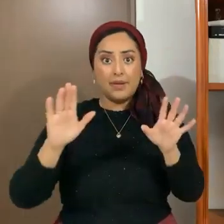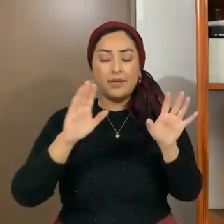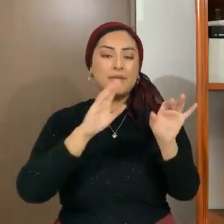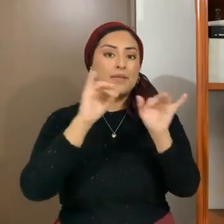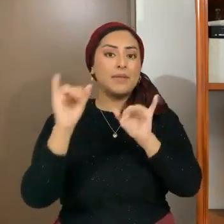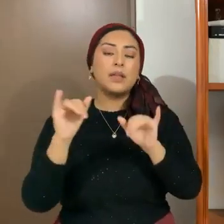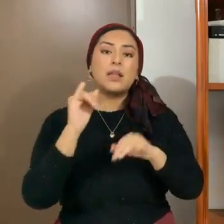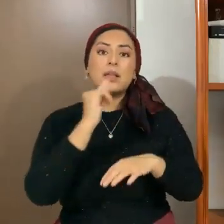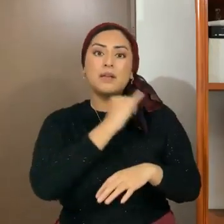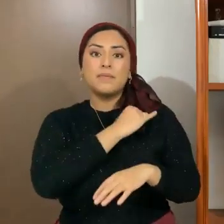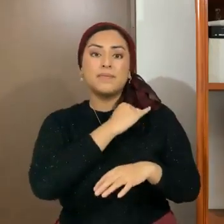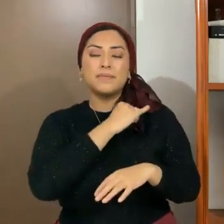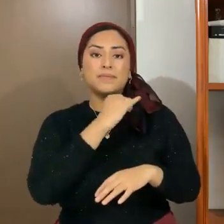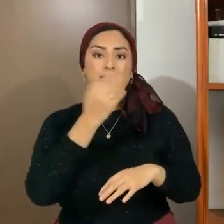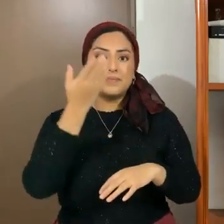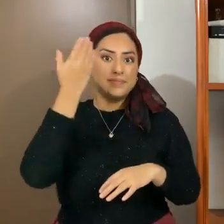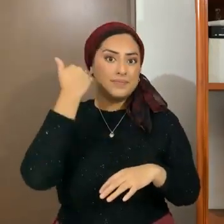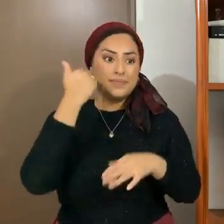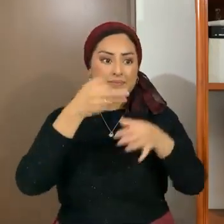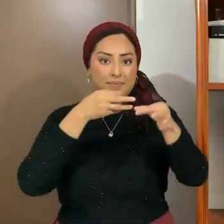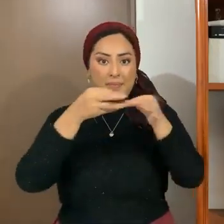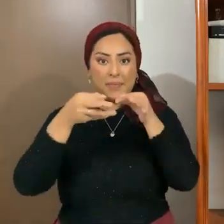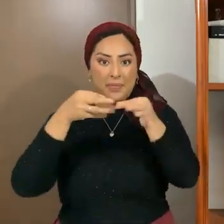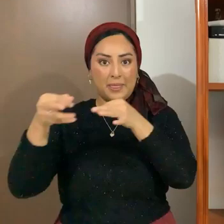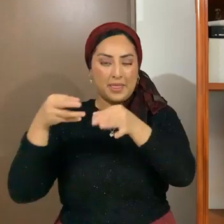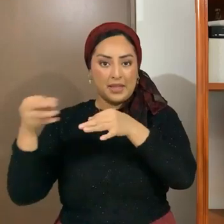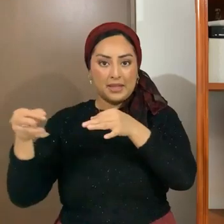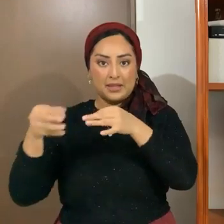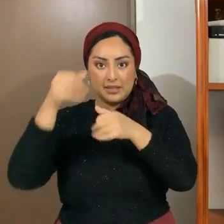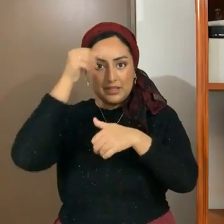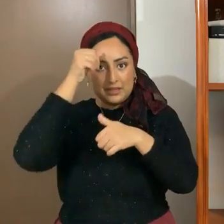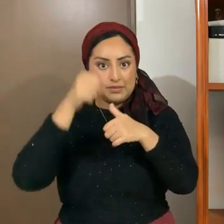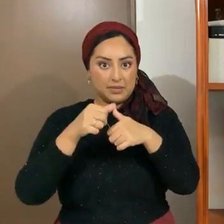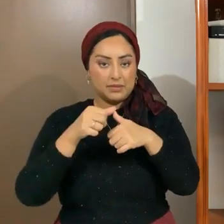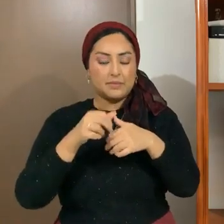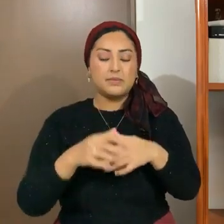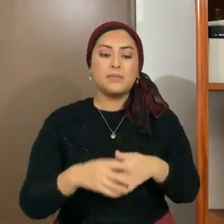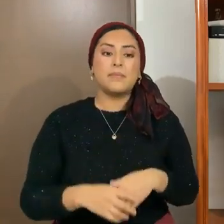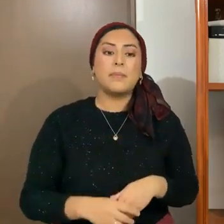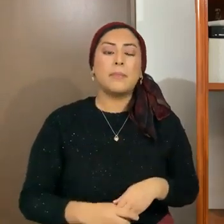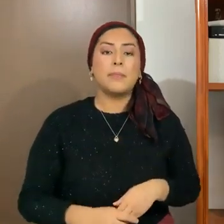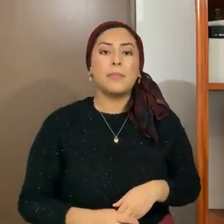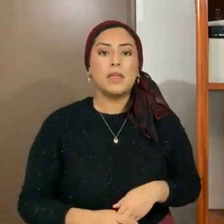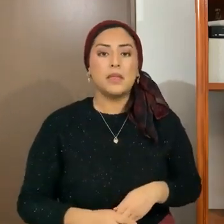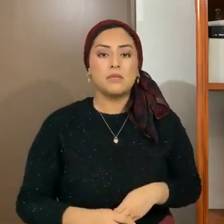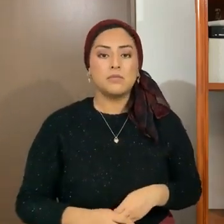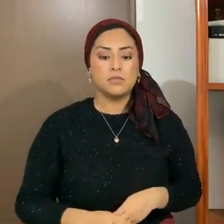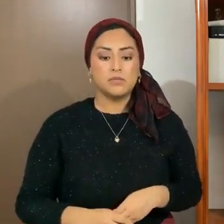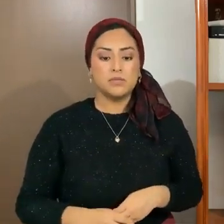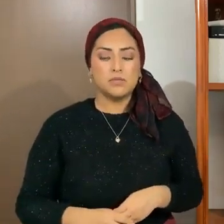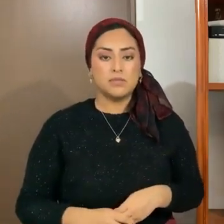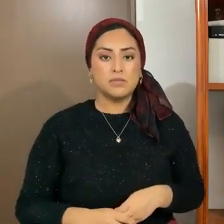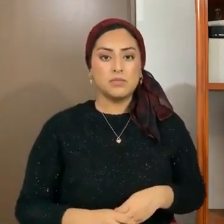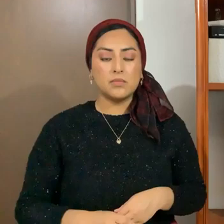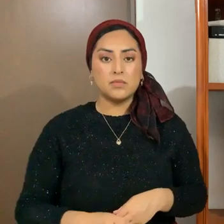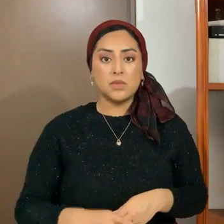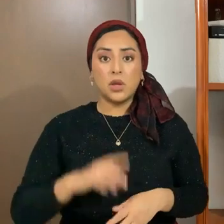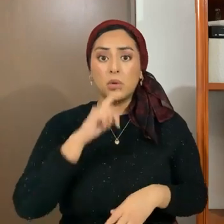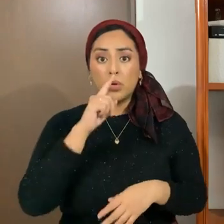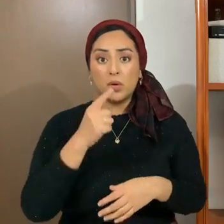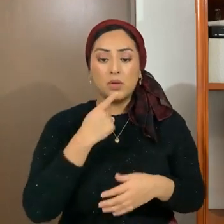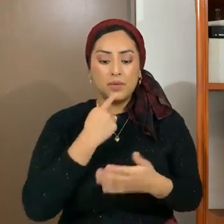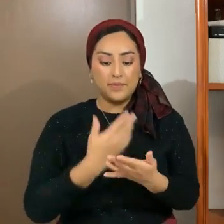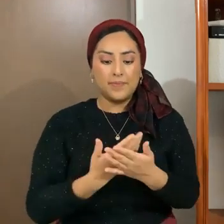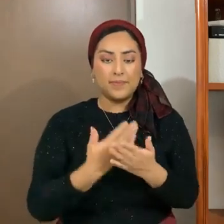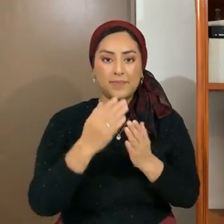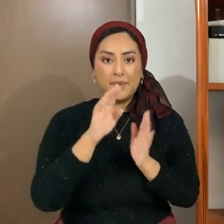nuestro amado Naví nos explicó acerca de la última semana, ¿verdad? Que no es la semana 70. Eso ya se cumplió, sí, es lo que está escrito en el